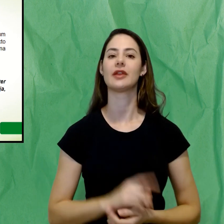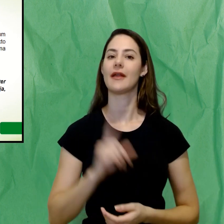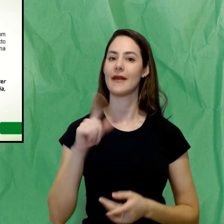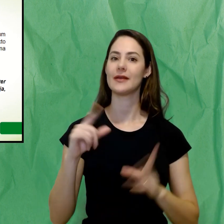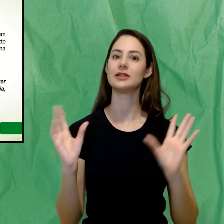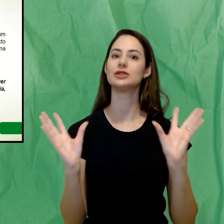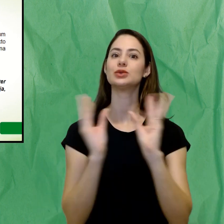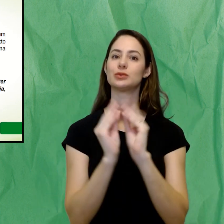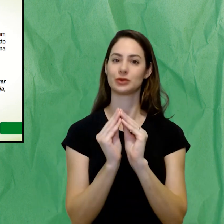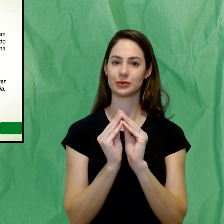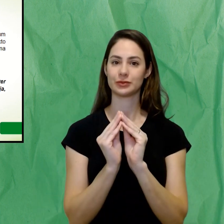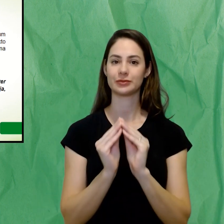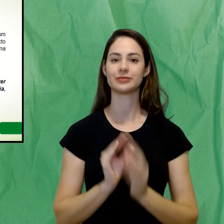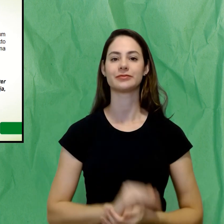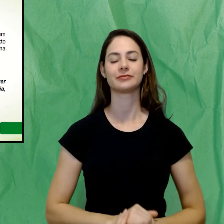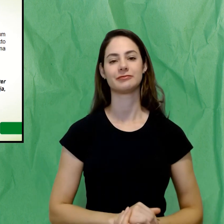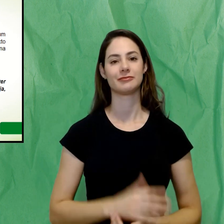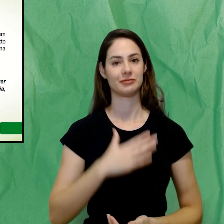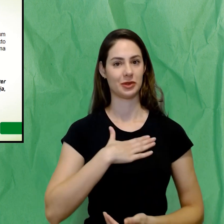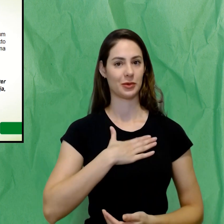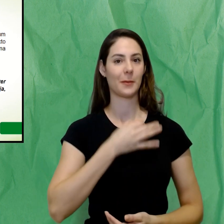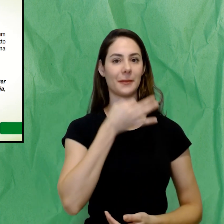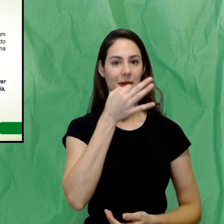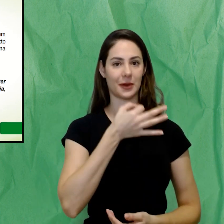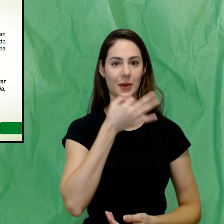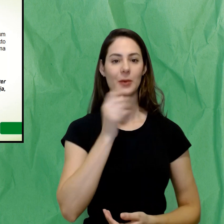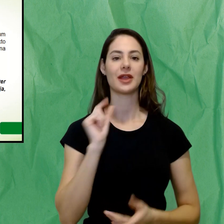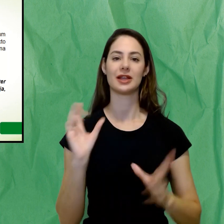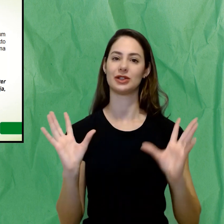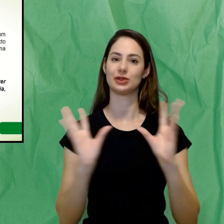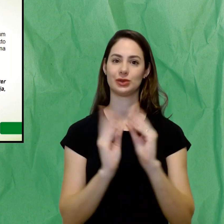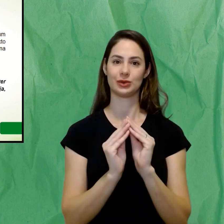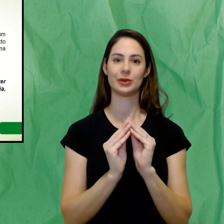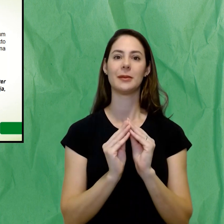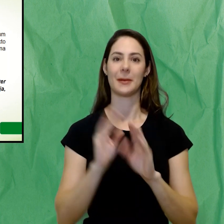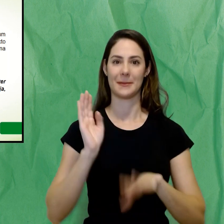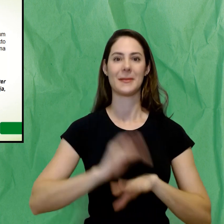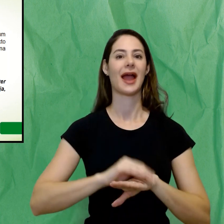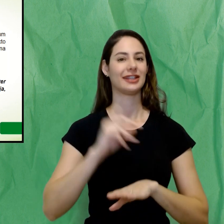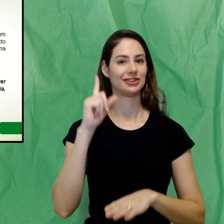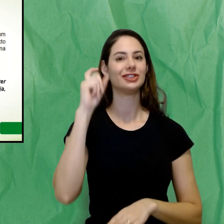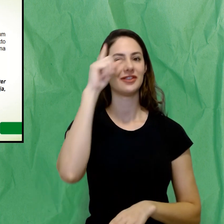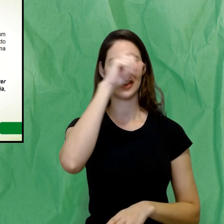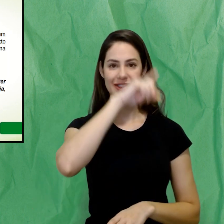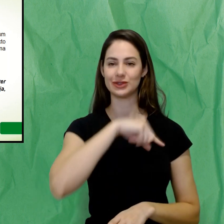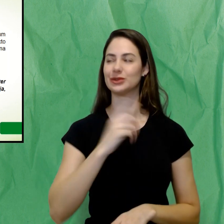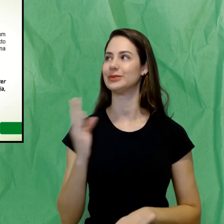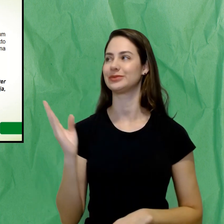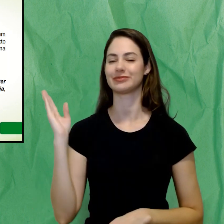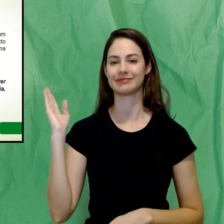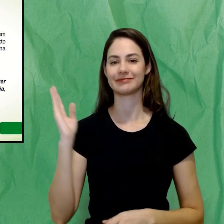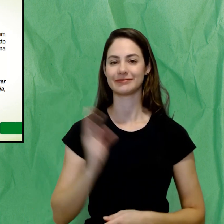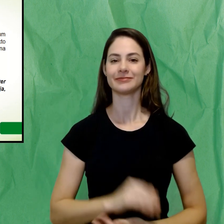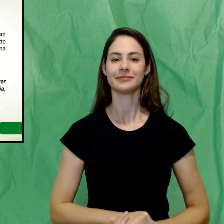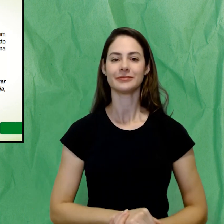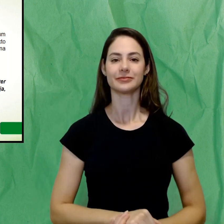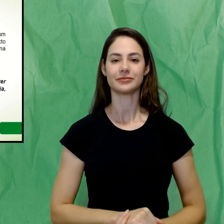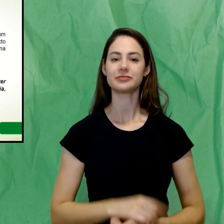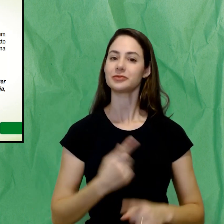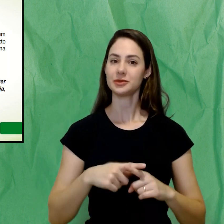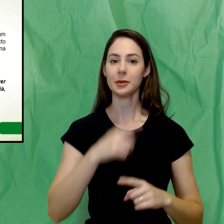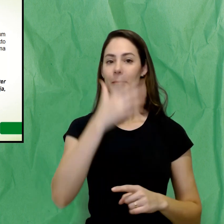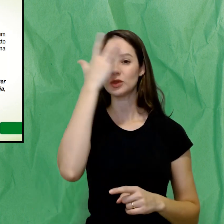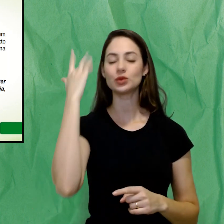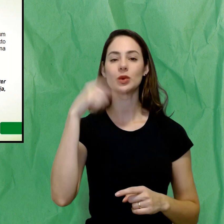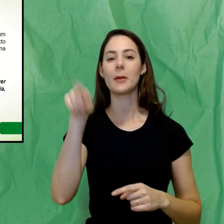é o resumo. E, no meu ponto de vista, o resumo é um dos gêneros mais difíceis de ser feito. Porque muitas